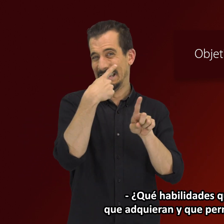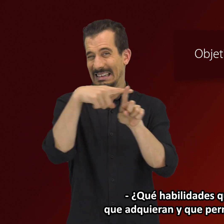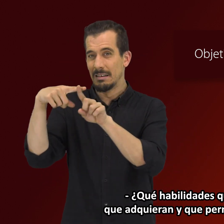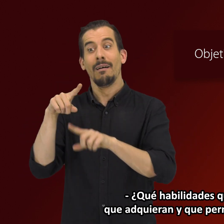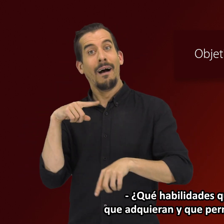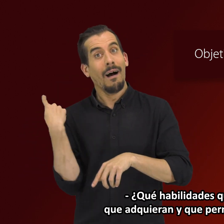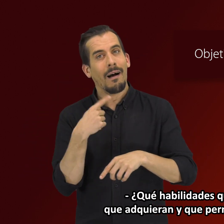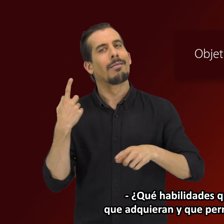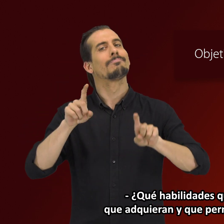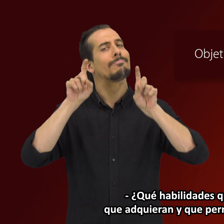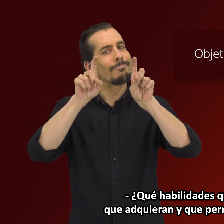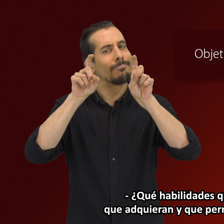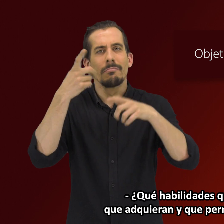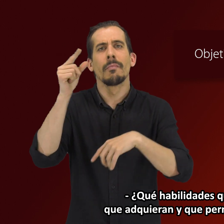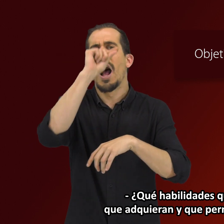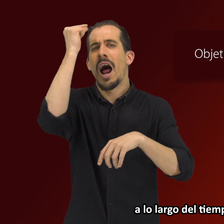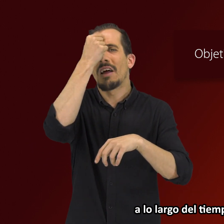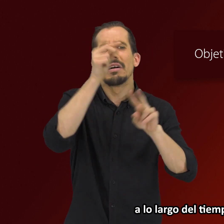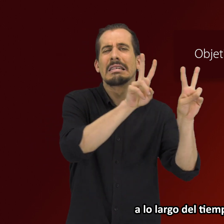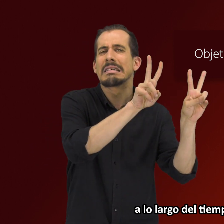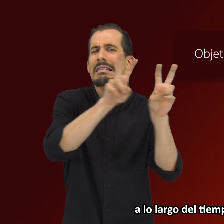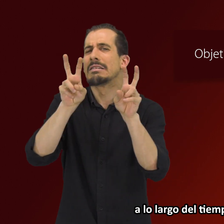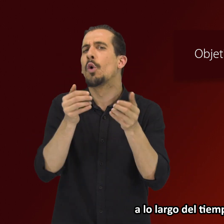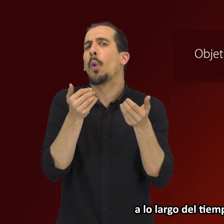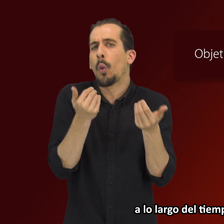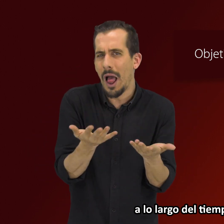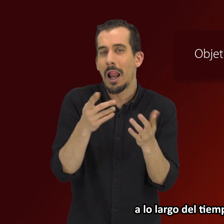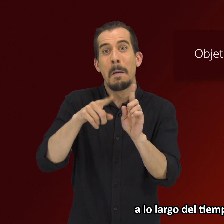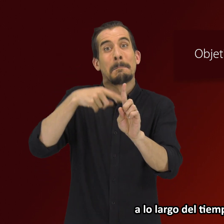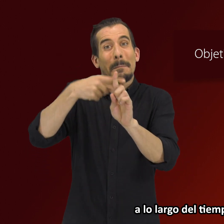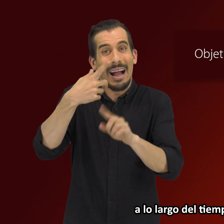¿Qué habilidades quiero que adquieran y que permanezcan a lo largo del tiempo?